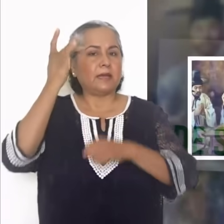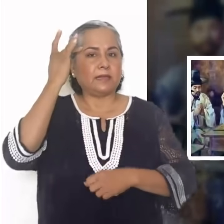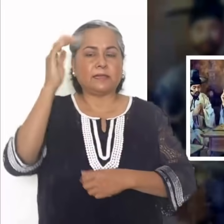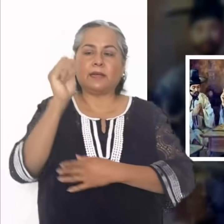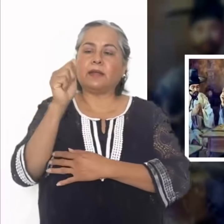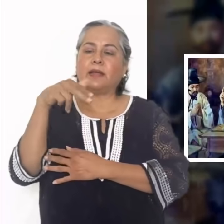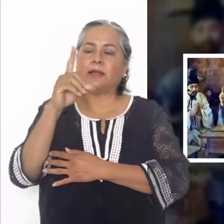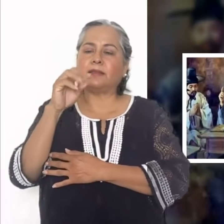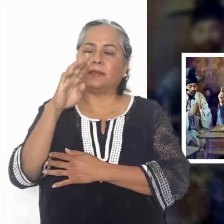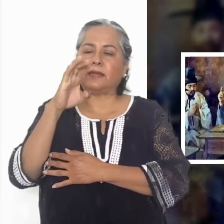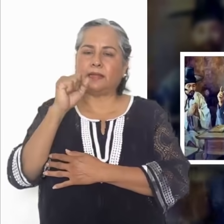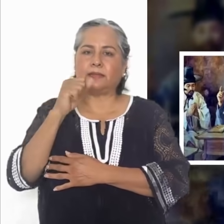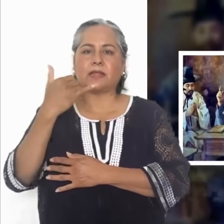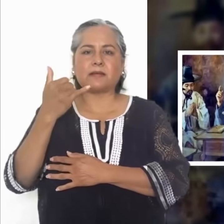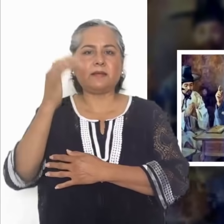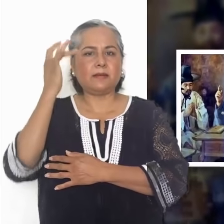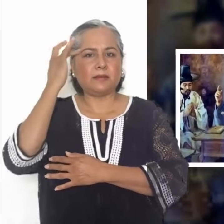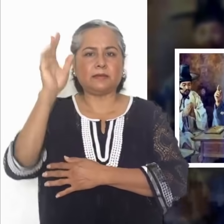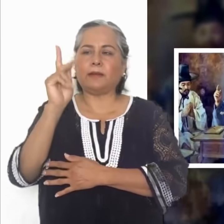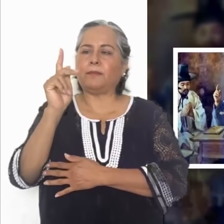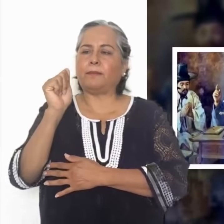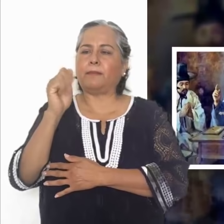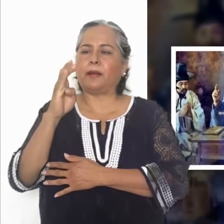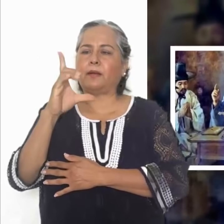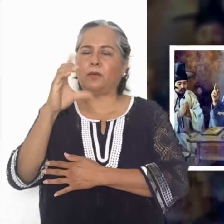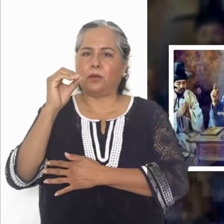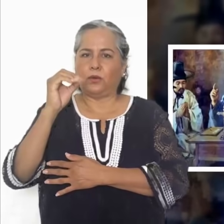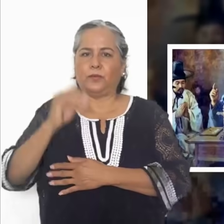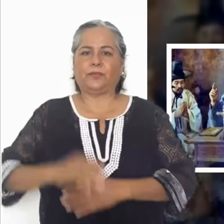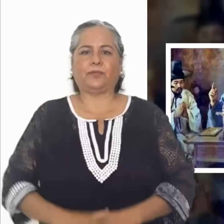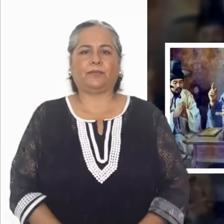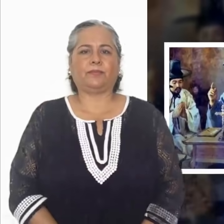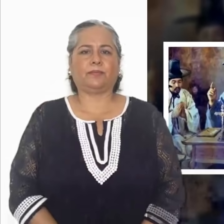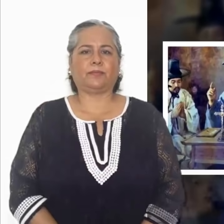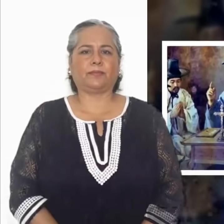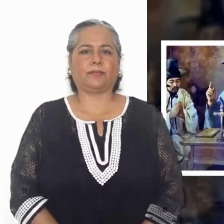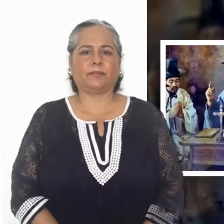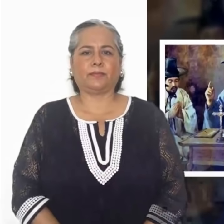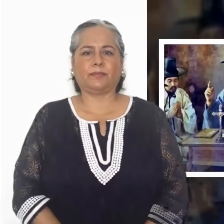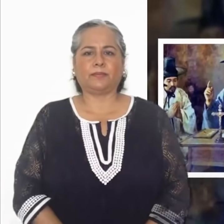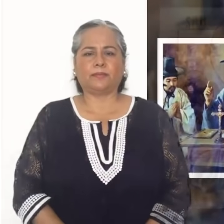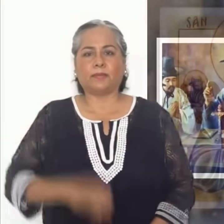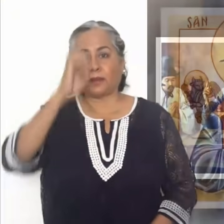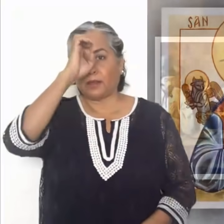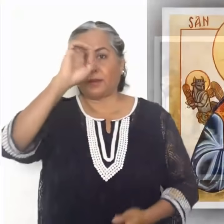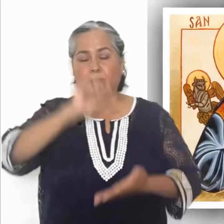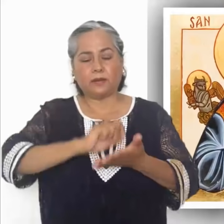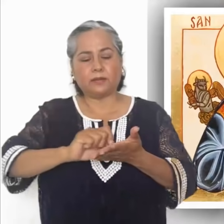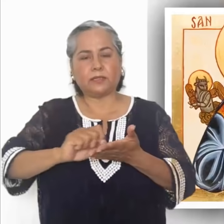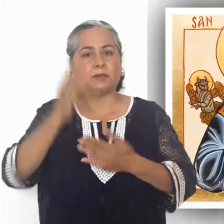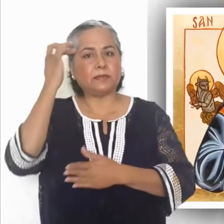De septiembre, santos Andrés Kim Taegon y Pablo Chong Hassan,